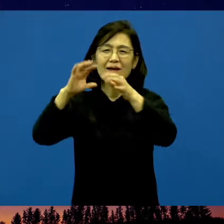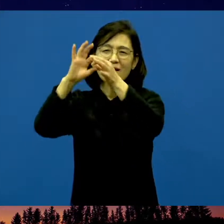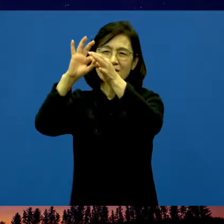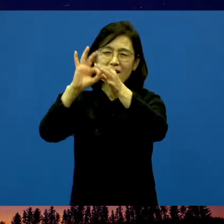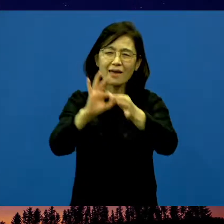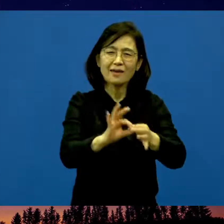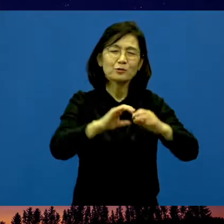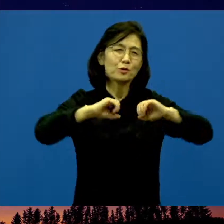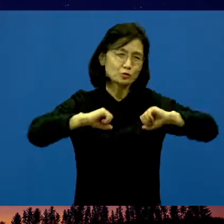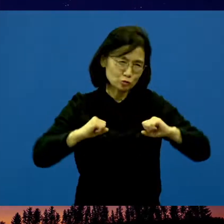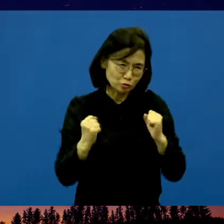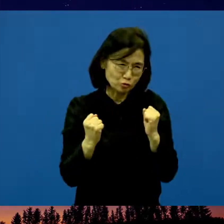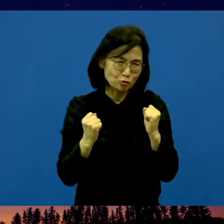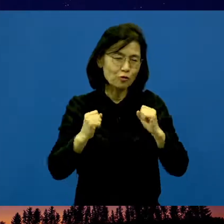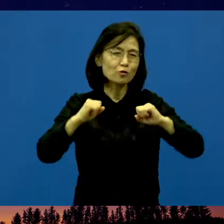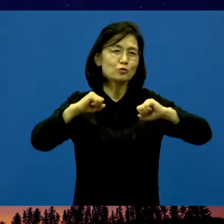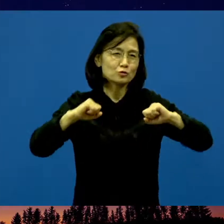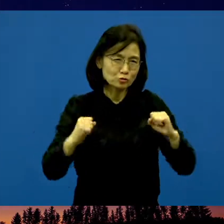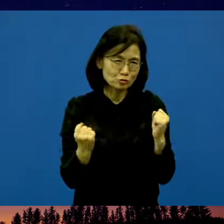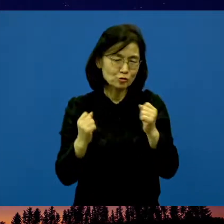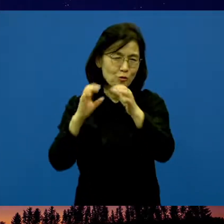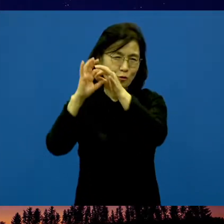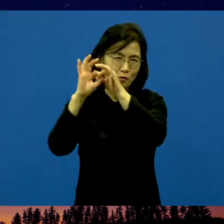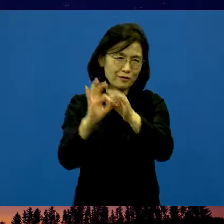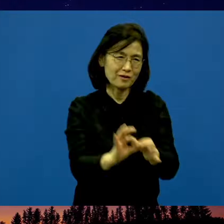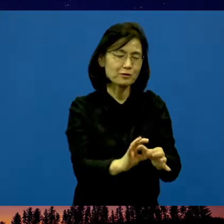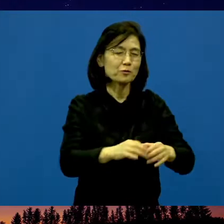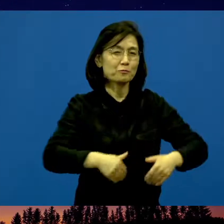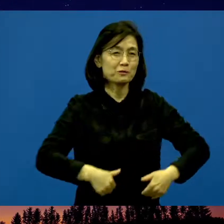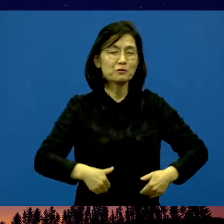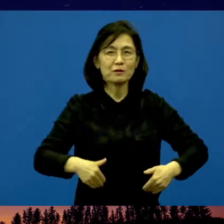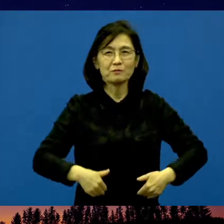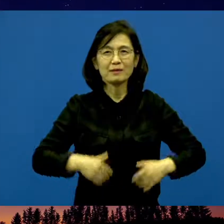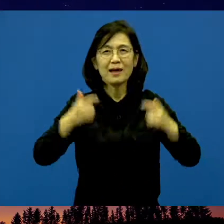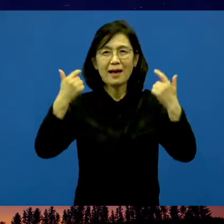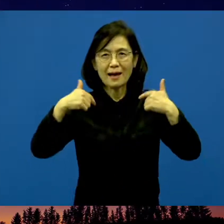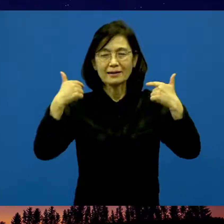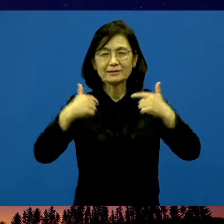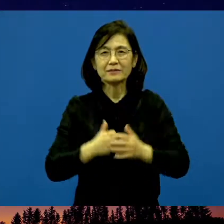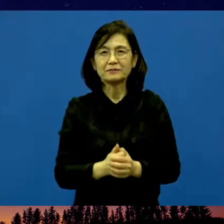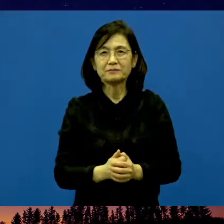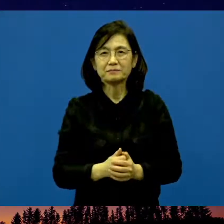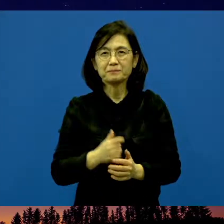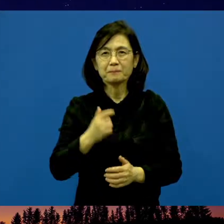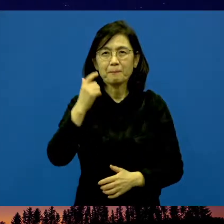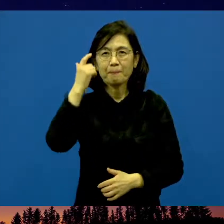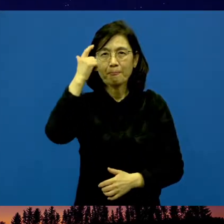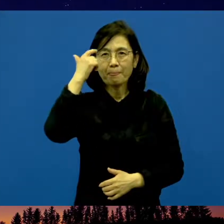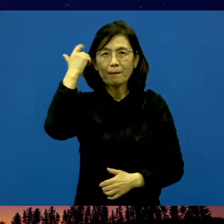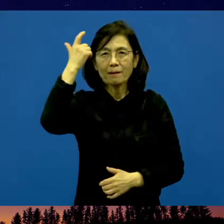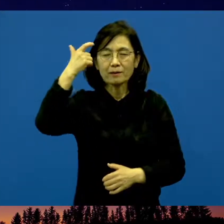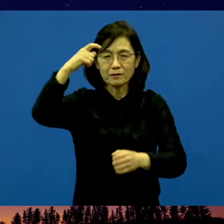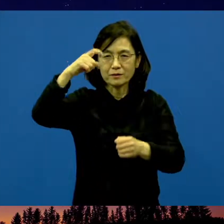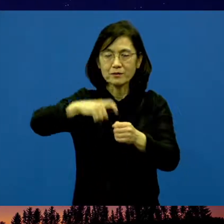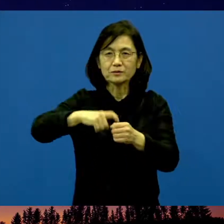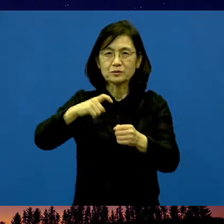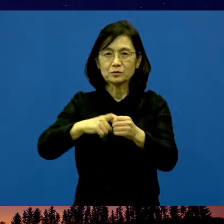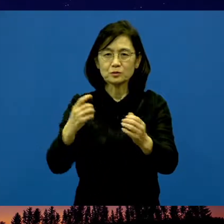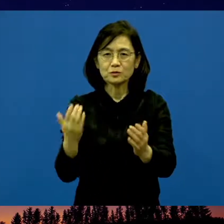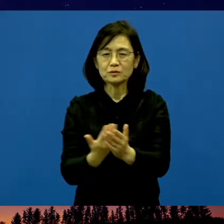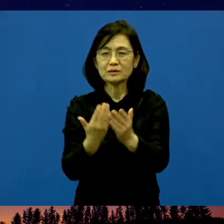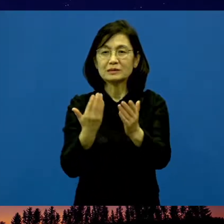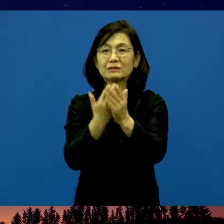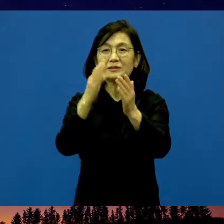것이죠. 여러분 항상이라는 말이 굉장히 중요한 부분이 이 대목에서 영적 성장에서 핵심이라는 핵심.